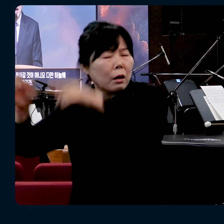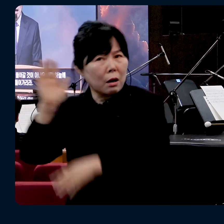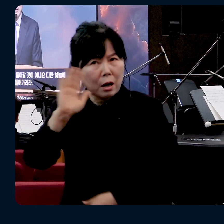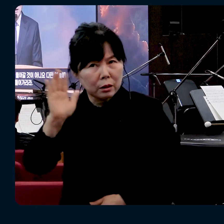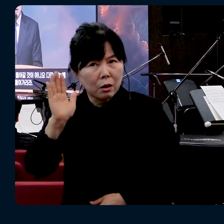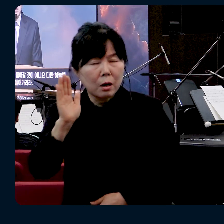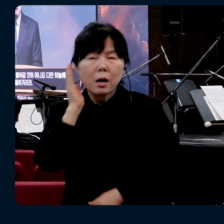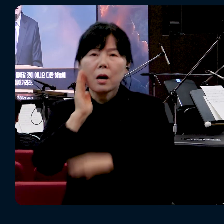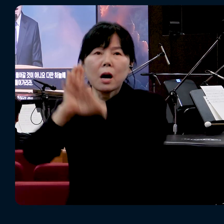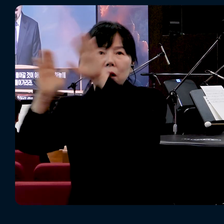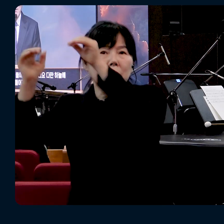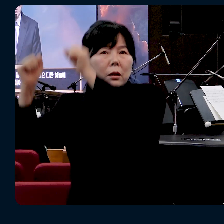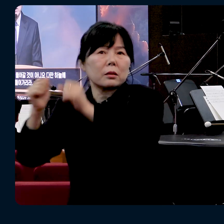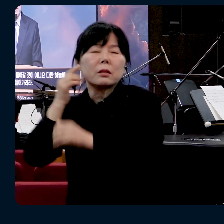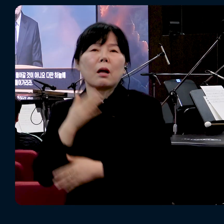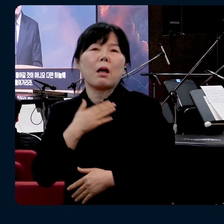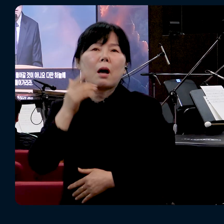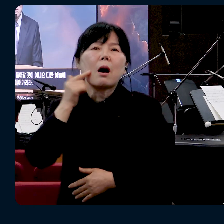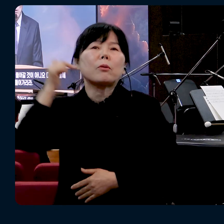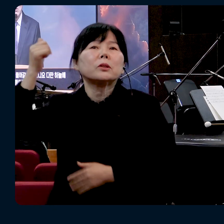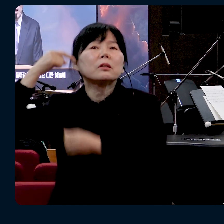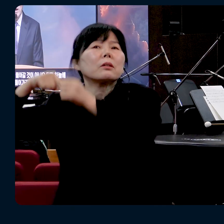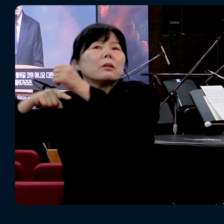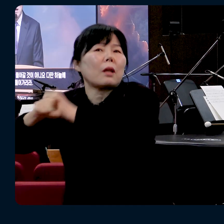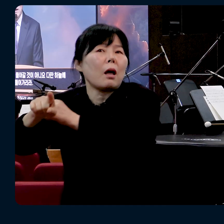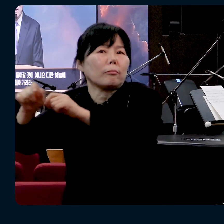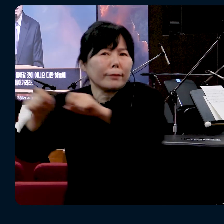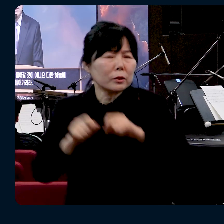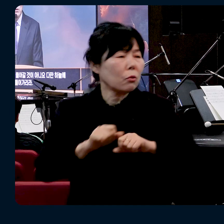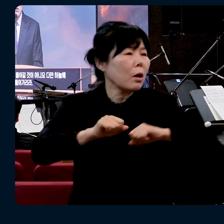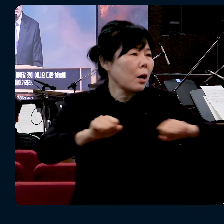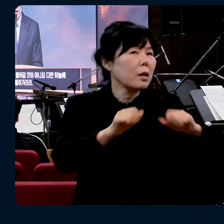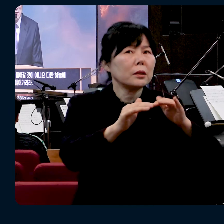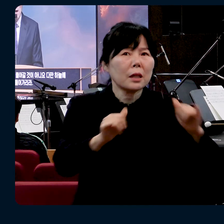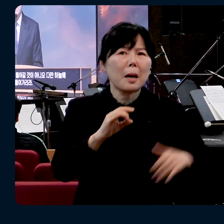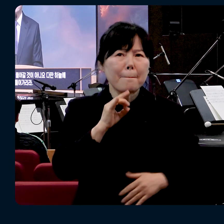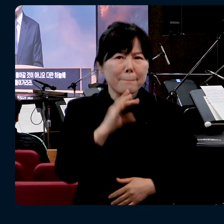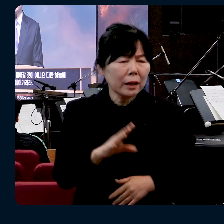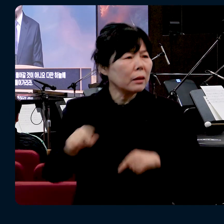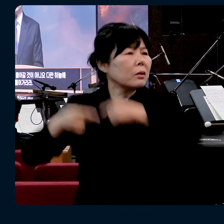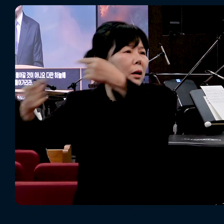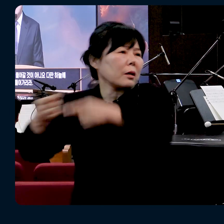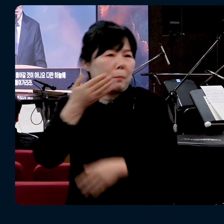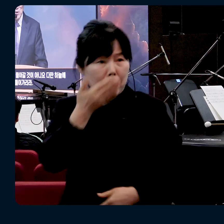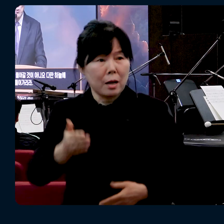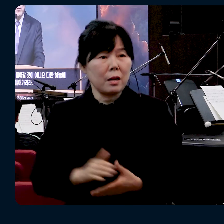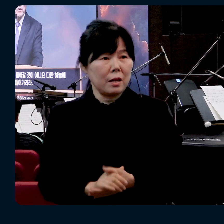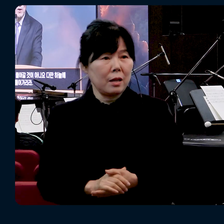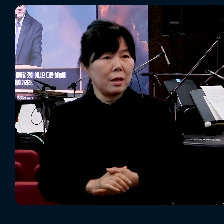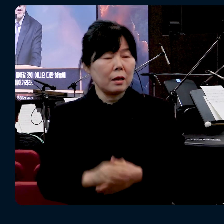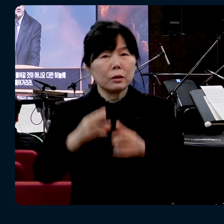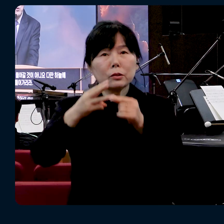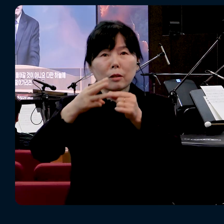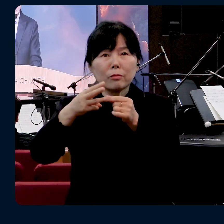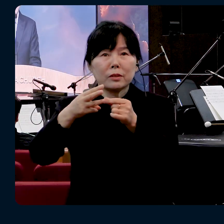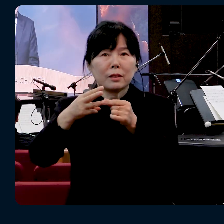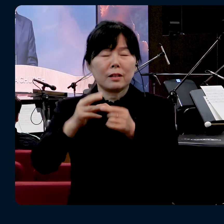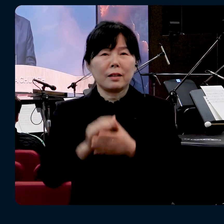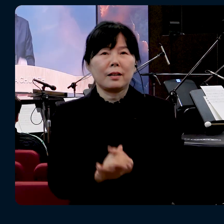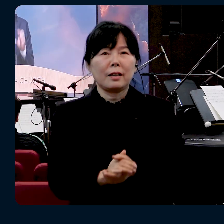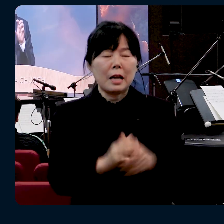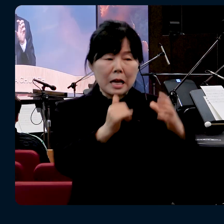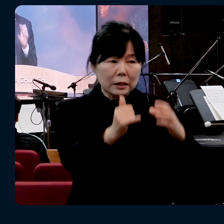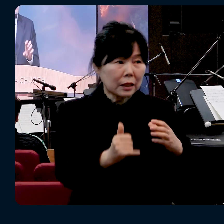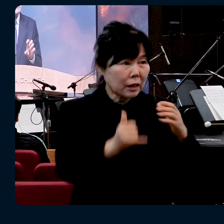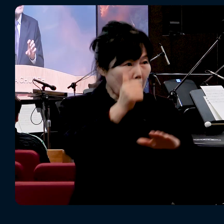다만 하늘에 계신 내 아버지의 뜻대로 행하는 자라야 들어가리라. 그리고 주님의 이